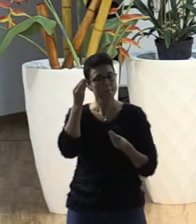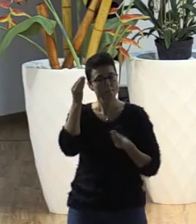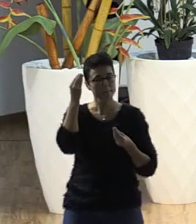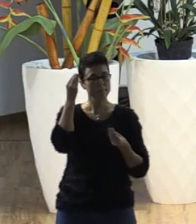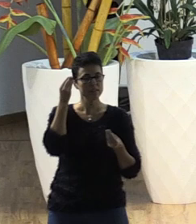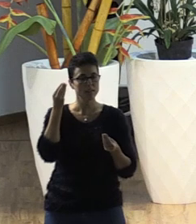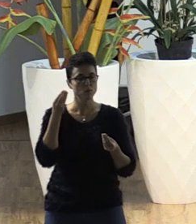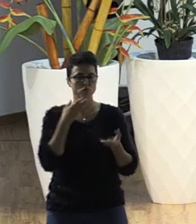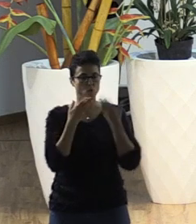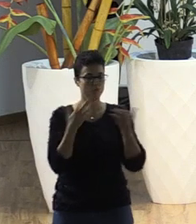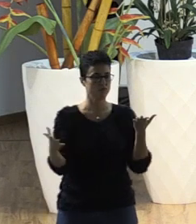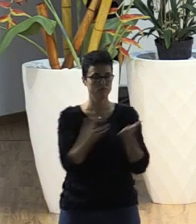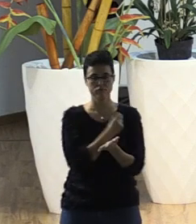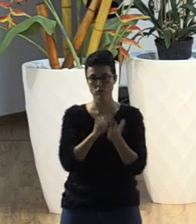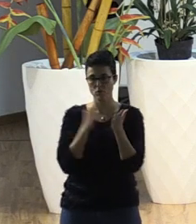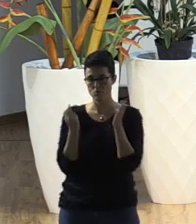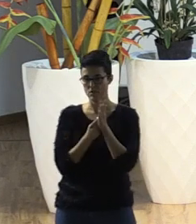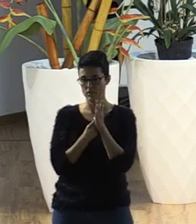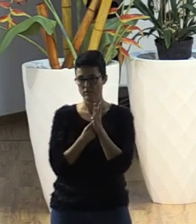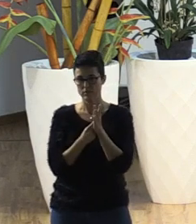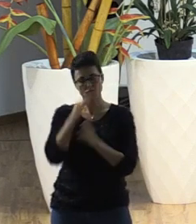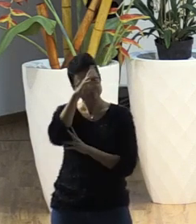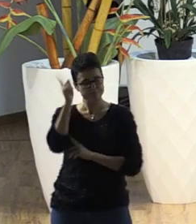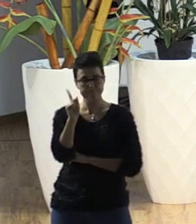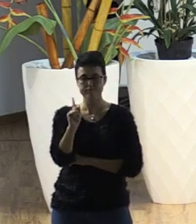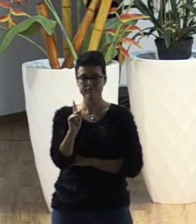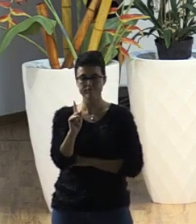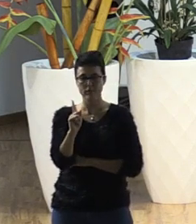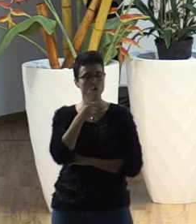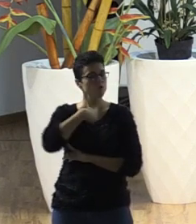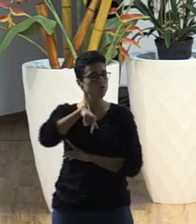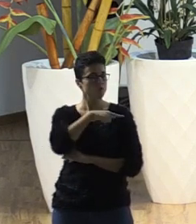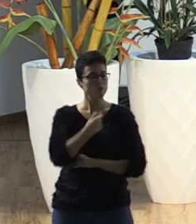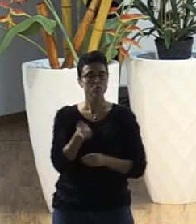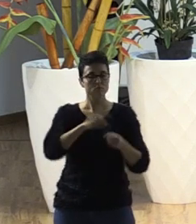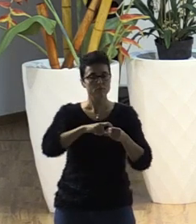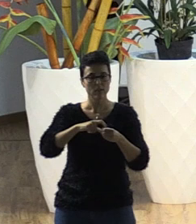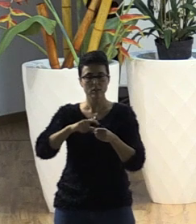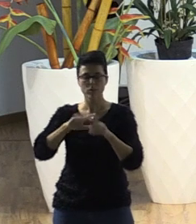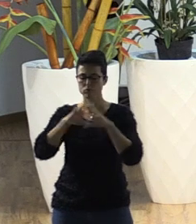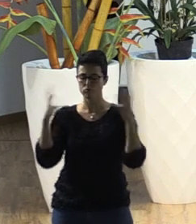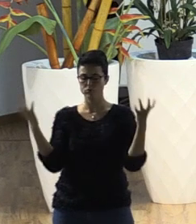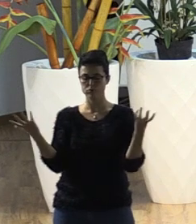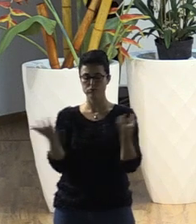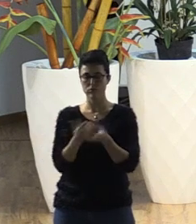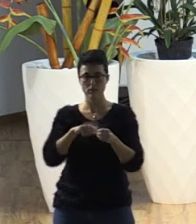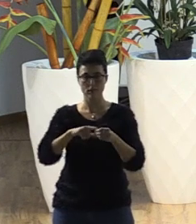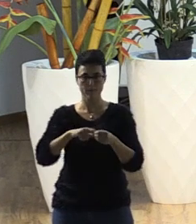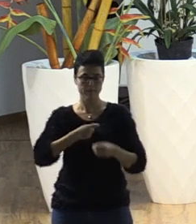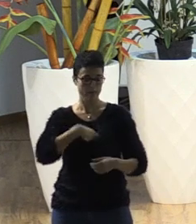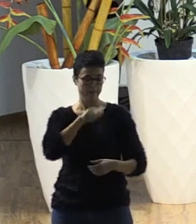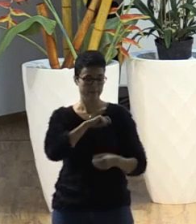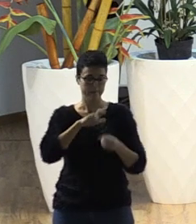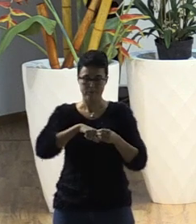estamos conversando y sin olvidarnos de que estamos asistiendo a escala mundial, y España no es ajena a